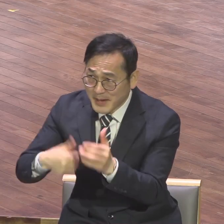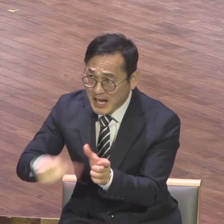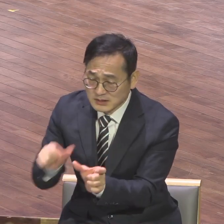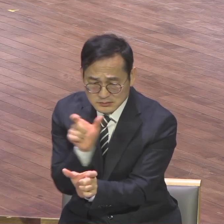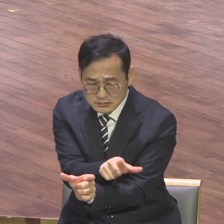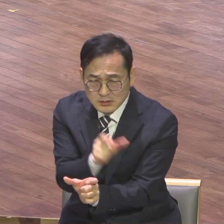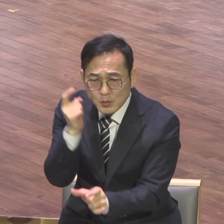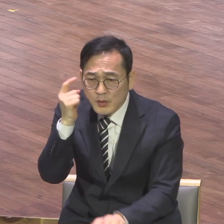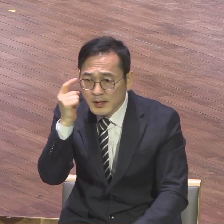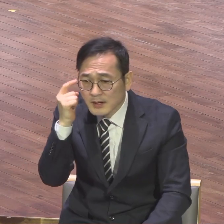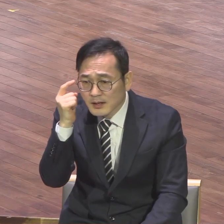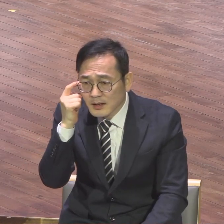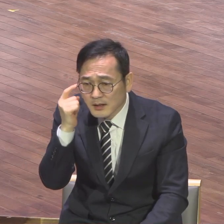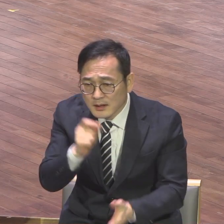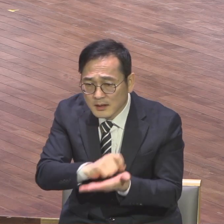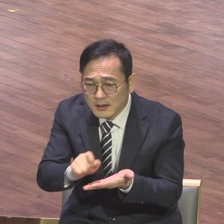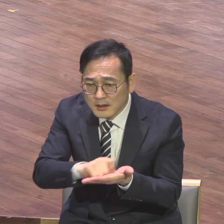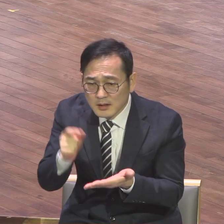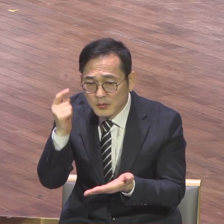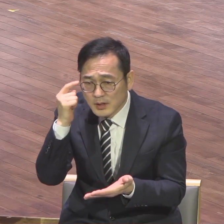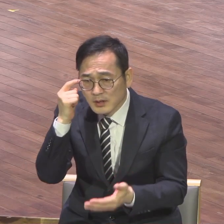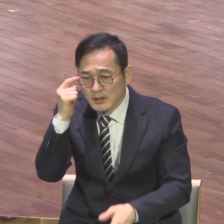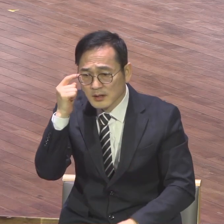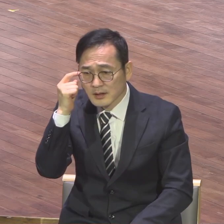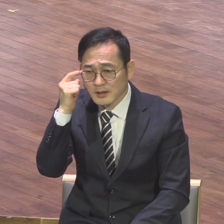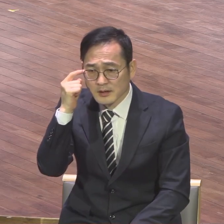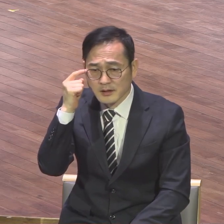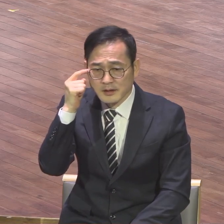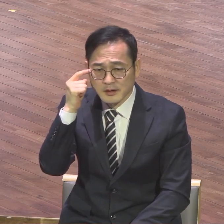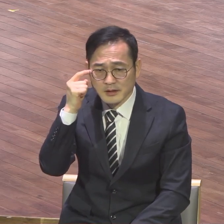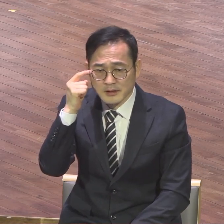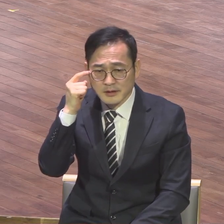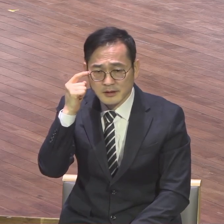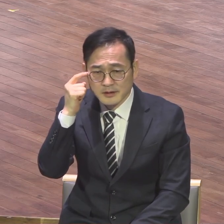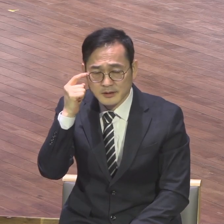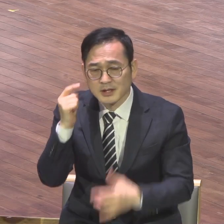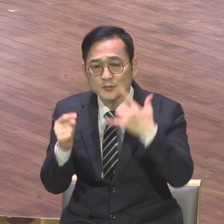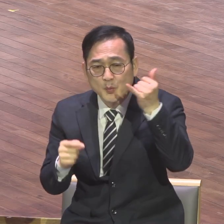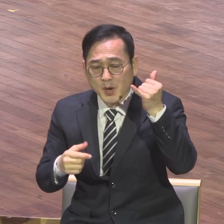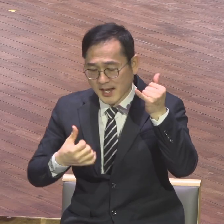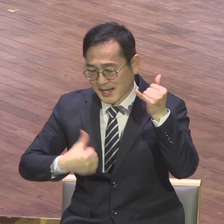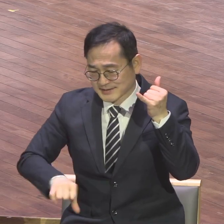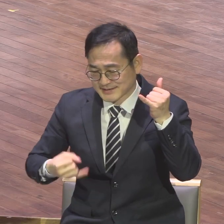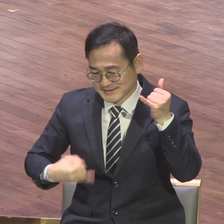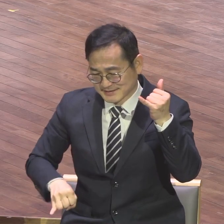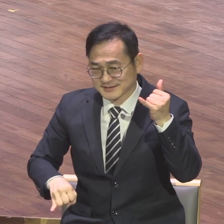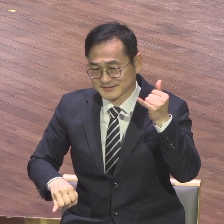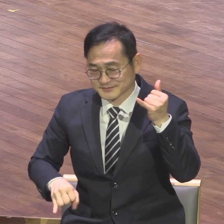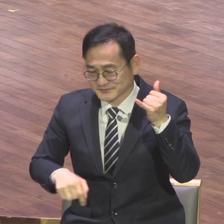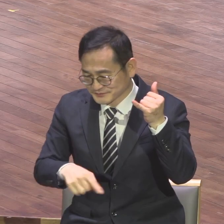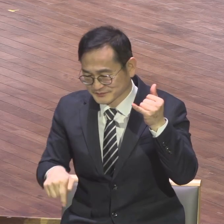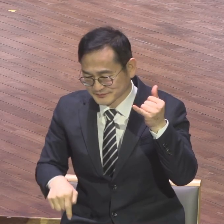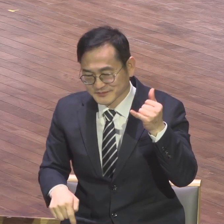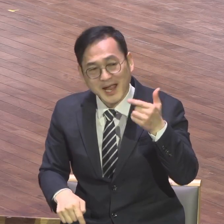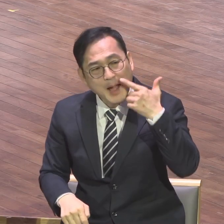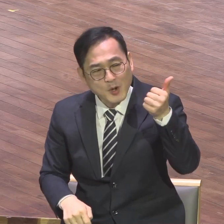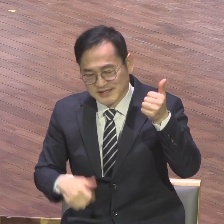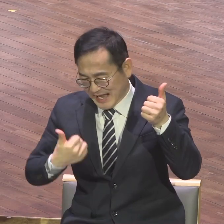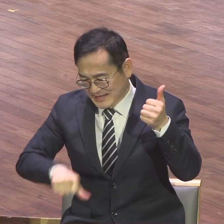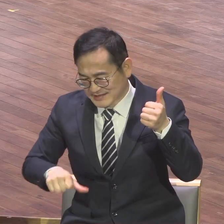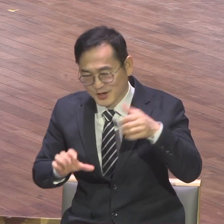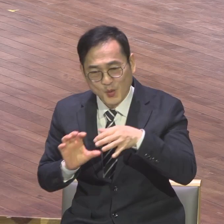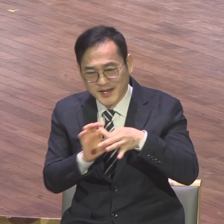뭐예요? 우리는 마치 부모가 자식을 낳아서 아버지와 아들 관계가